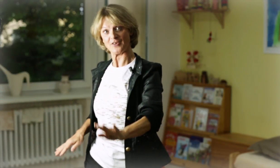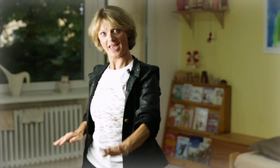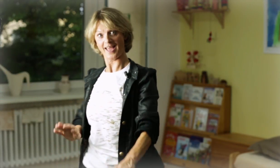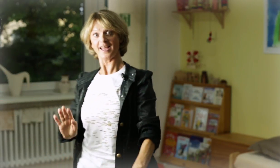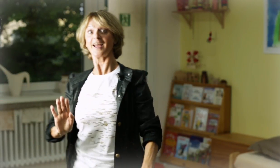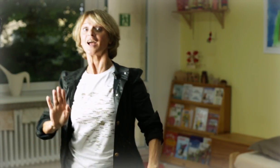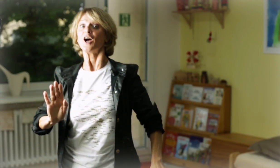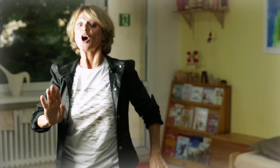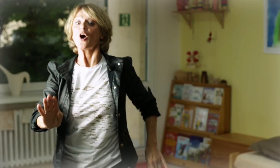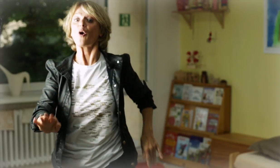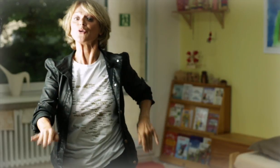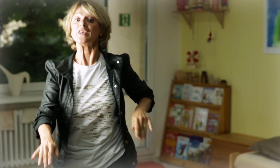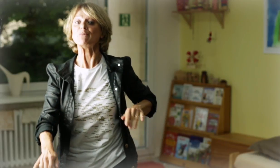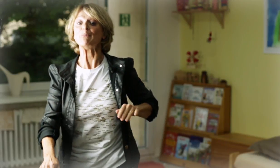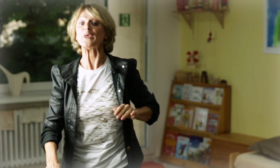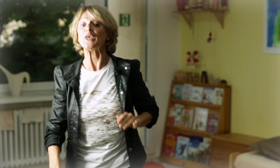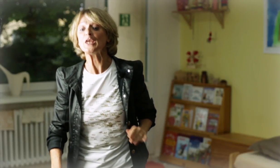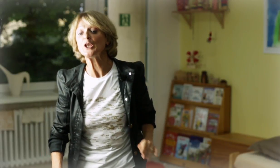laně, chodí pít